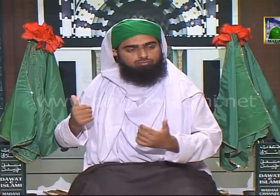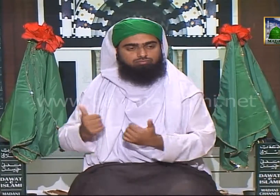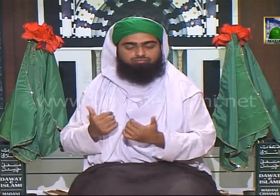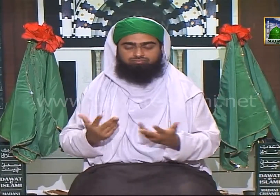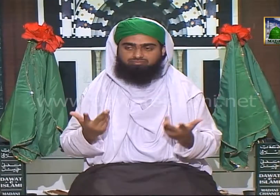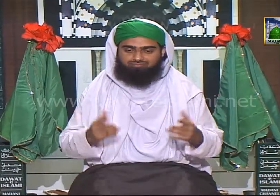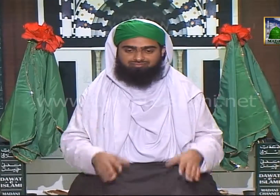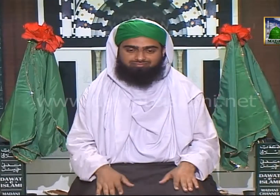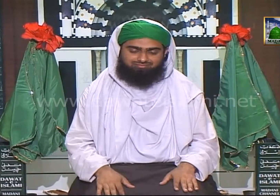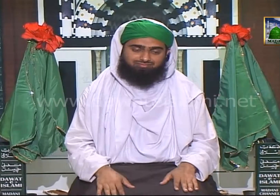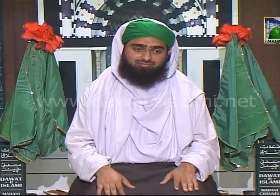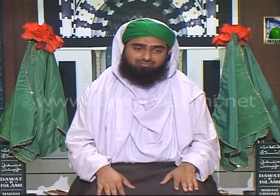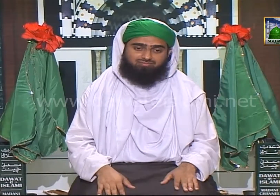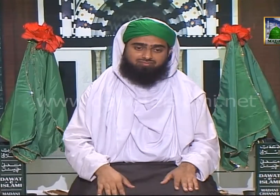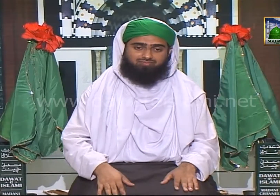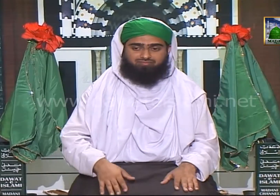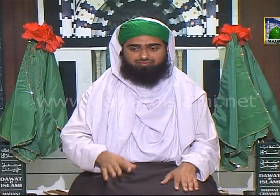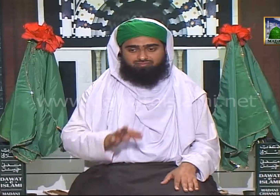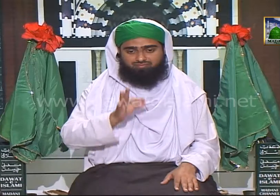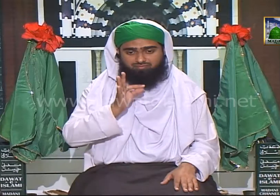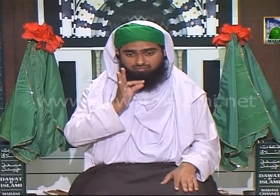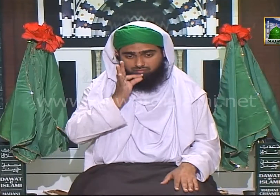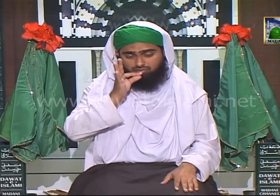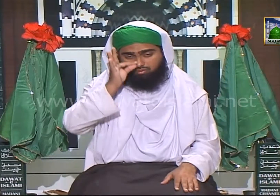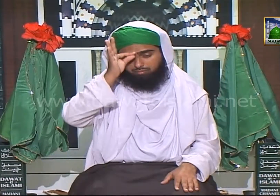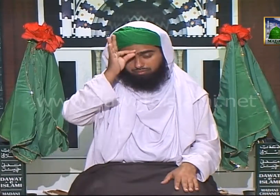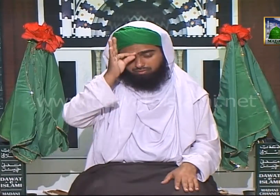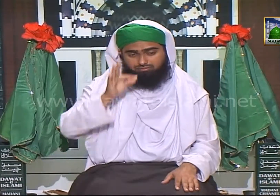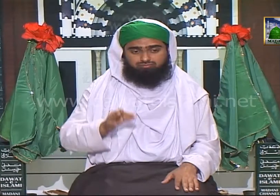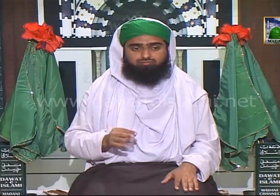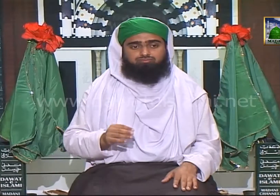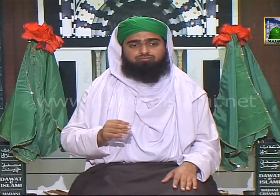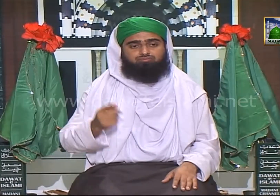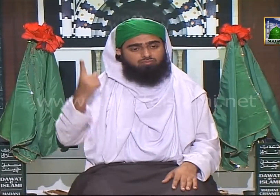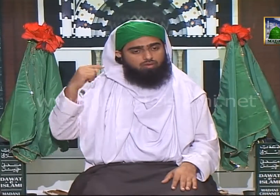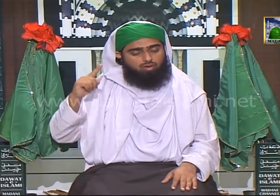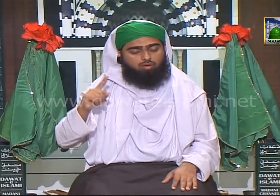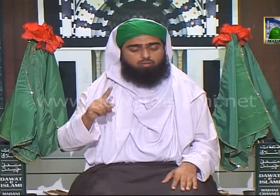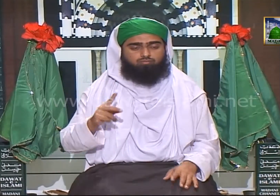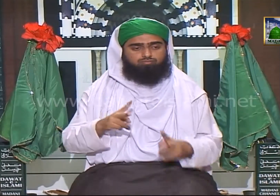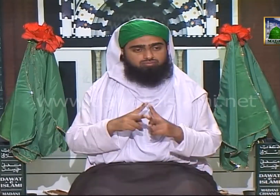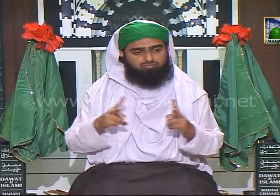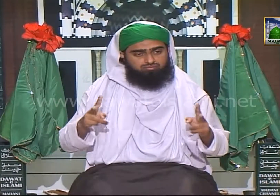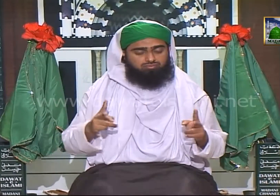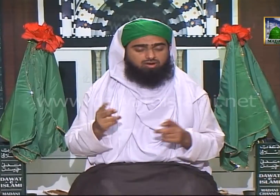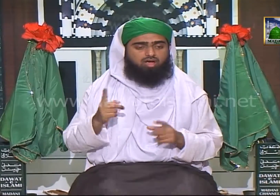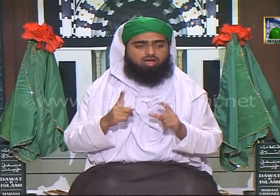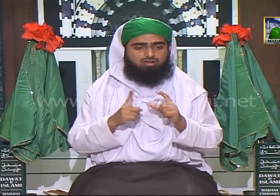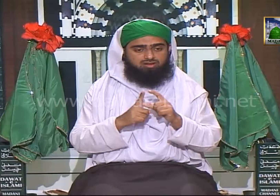آپ سمجھدار ہیں کہ اس کے 12 بندے. تو آج کل ظرف نہیں ہے, لیکن اللہ کے نیک بندوں کا ظرف عجیب ہوتا ہے کہ ان کی جب کوئی